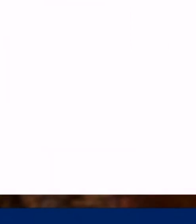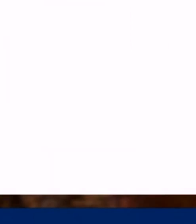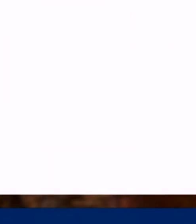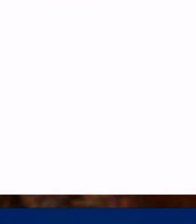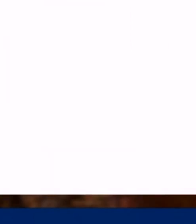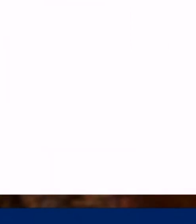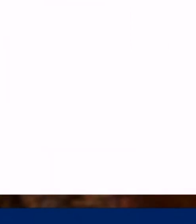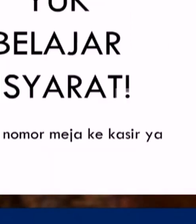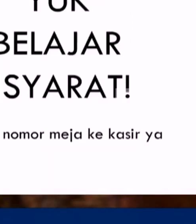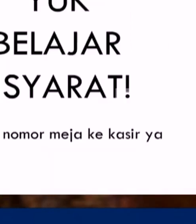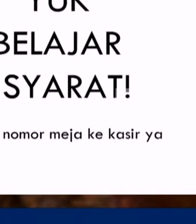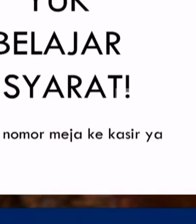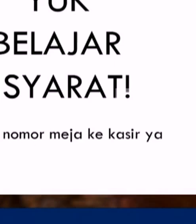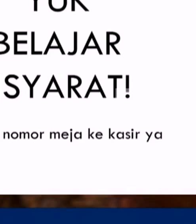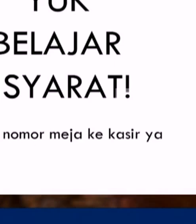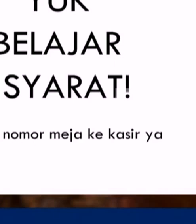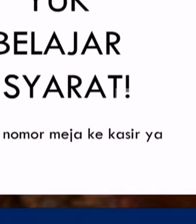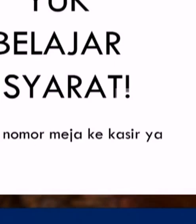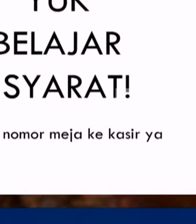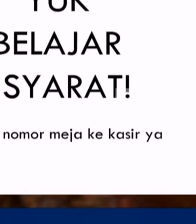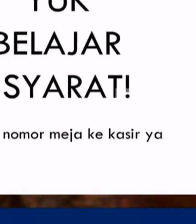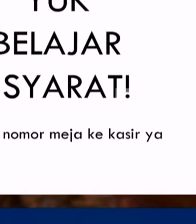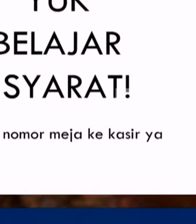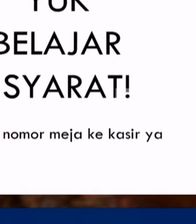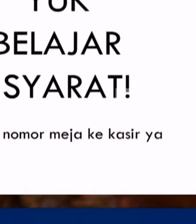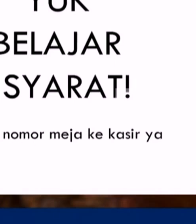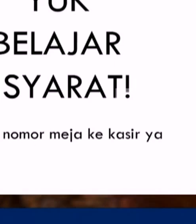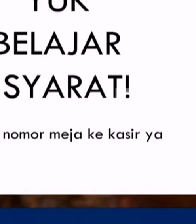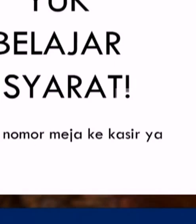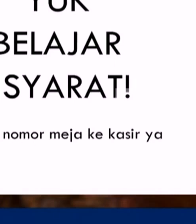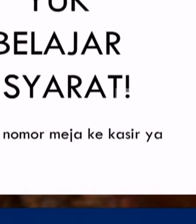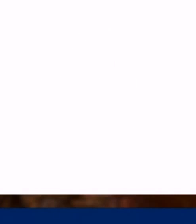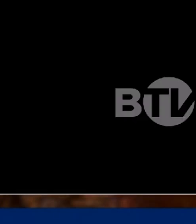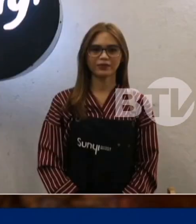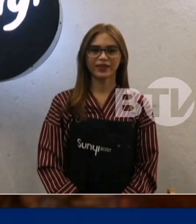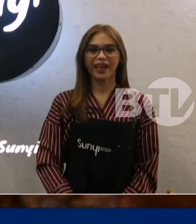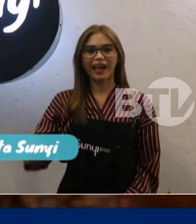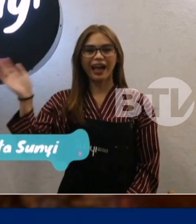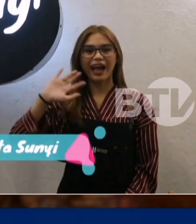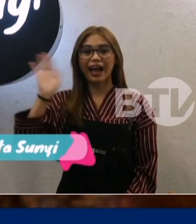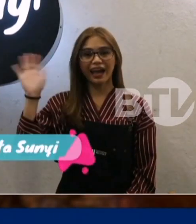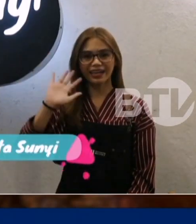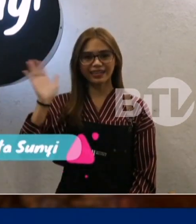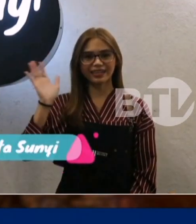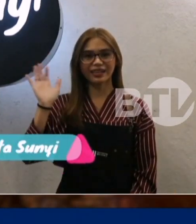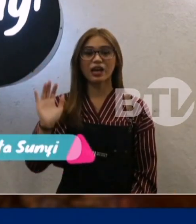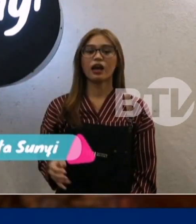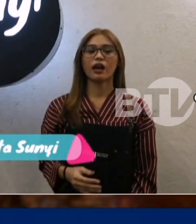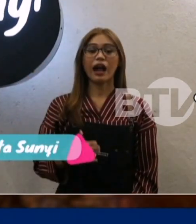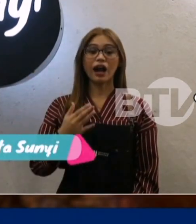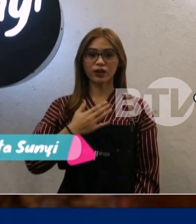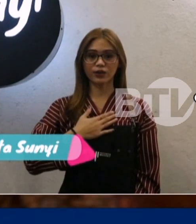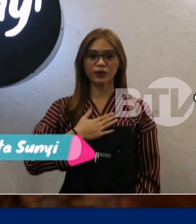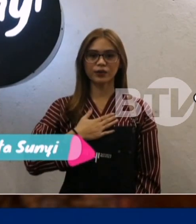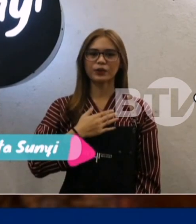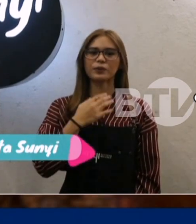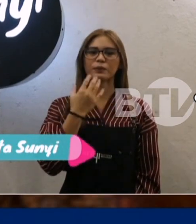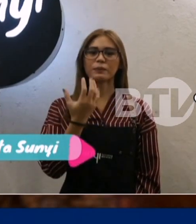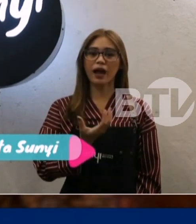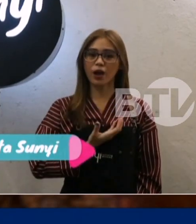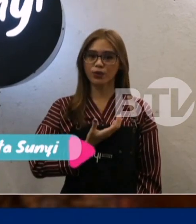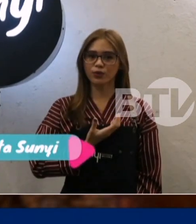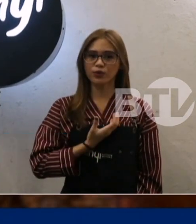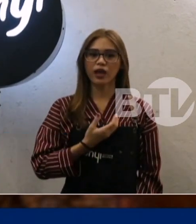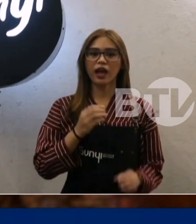nih untuk ya saya anak muda, mungkin teman-teman muda lainnya juga mulai memberikan sebuah bukaan hati kepada